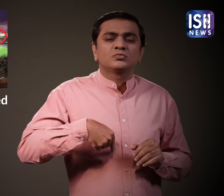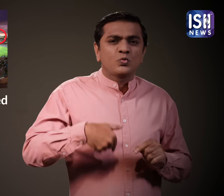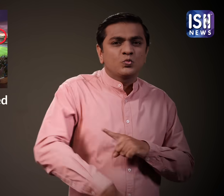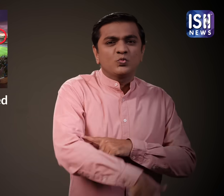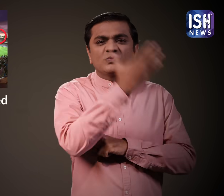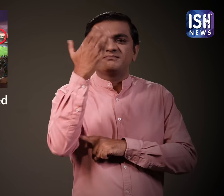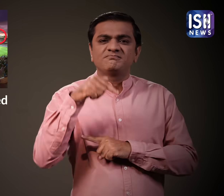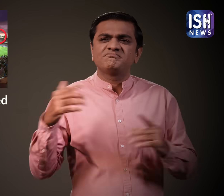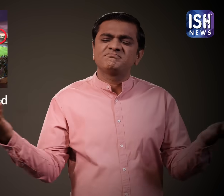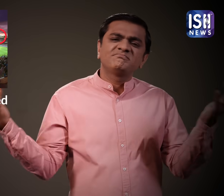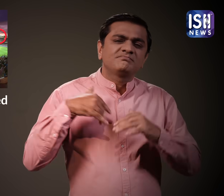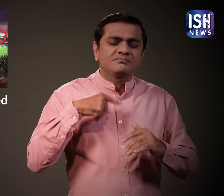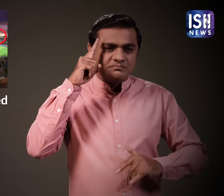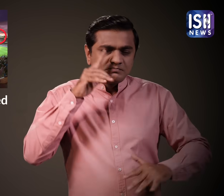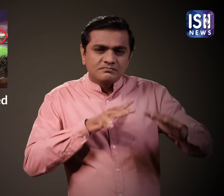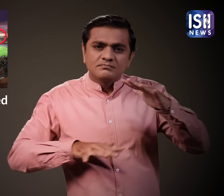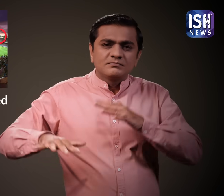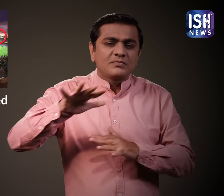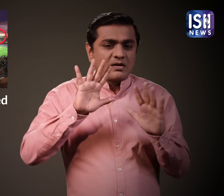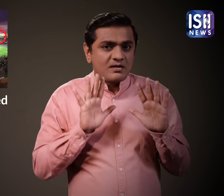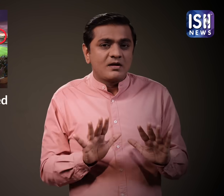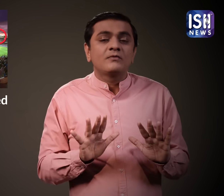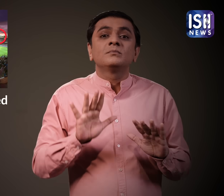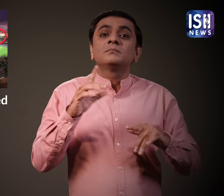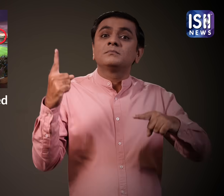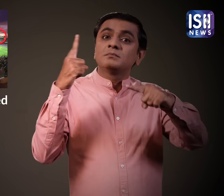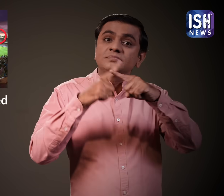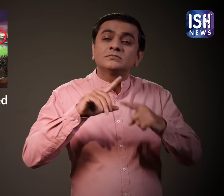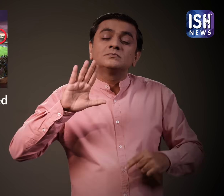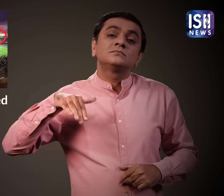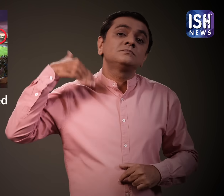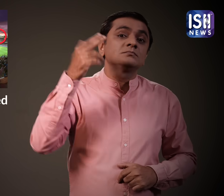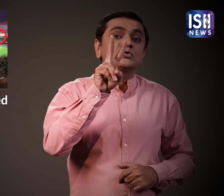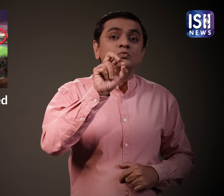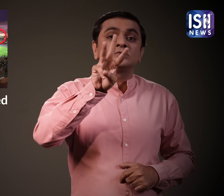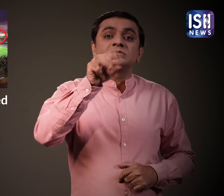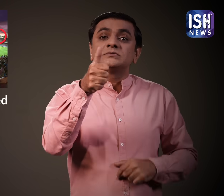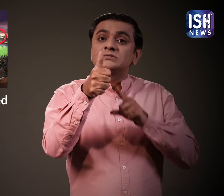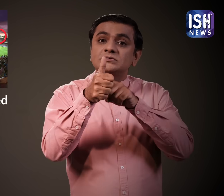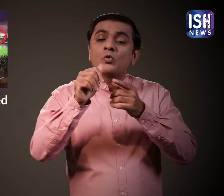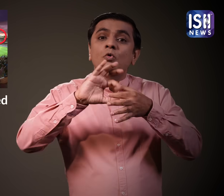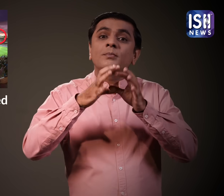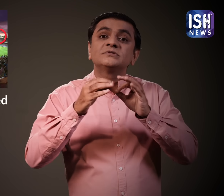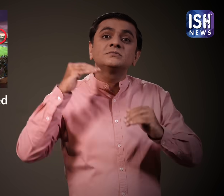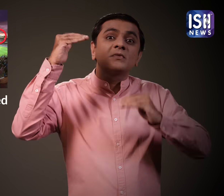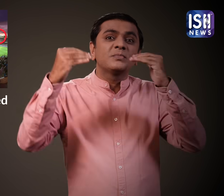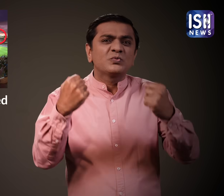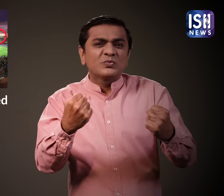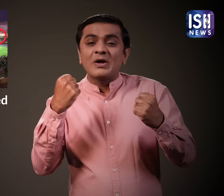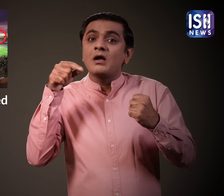और 2036 ओलेंपिक के मेजबानी करने के इच्छोग